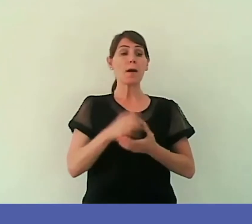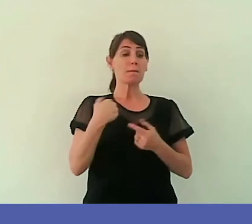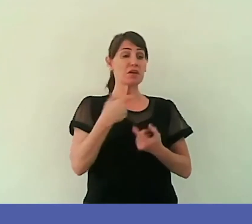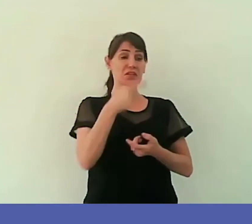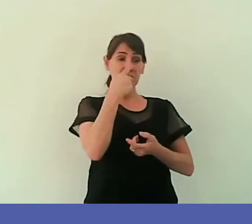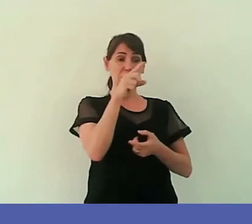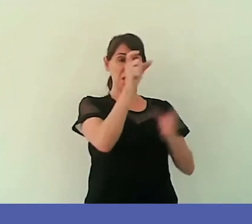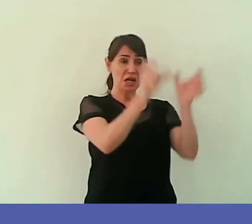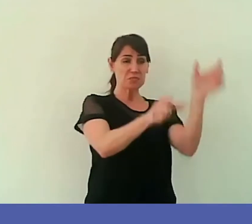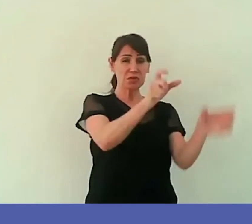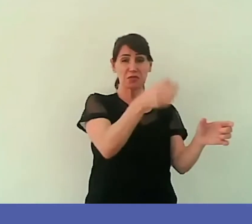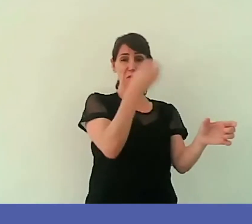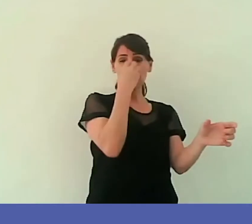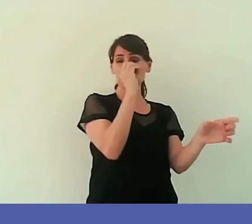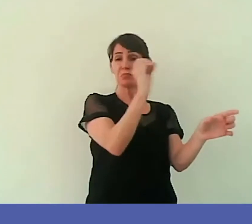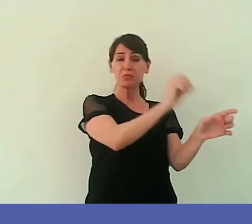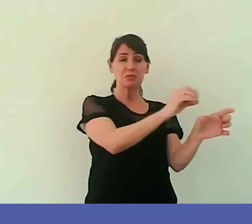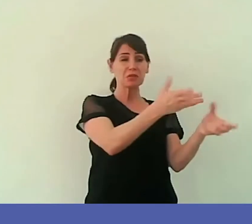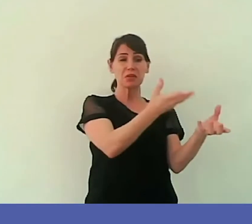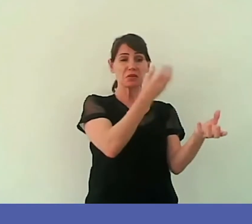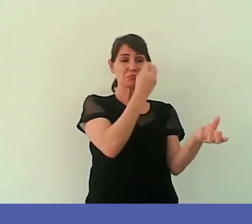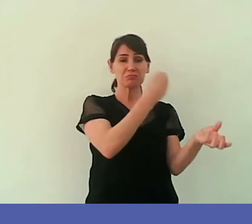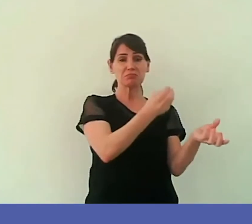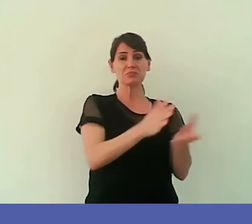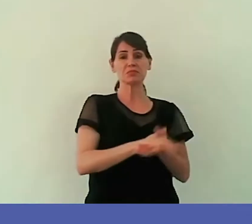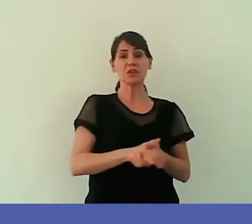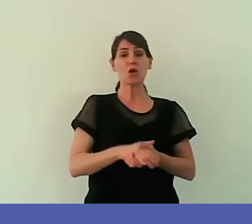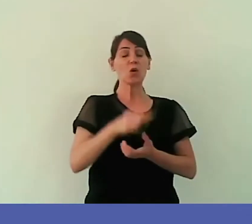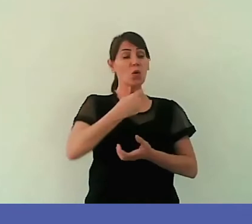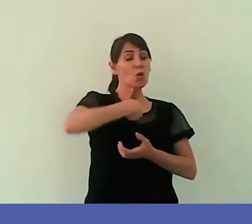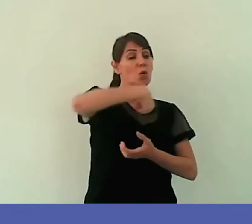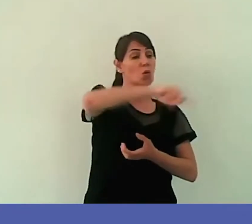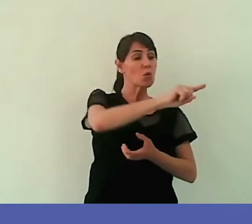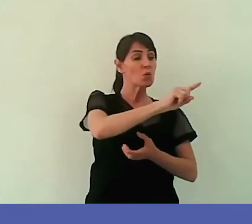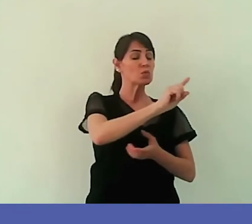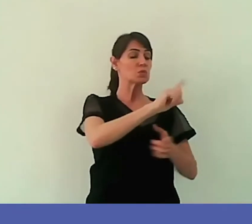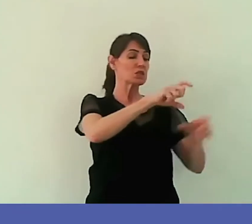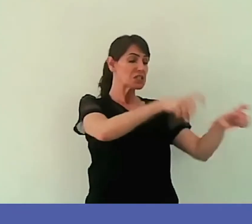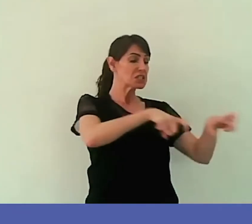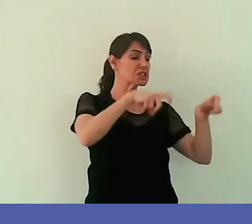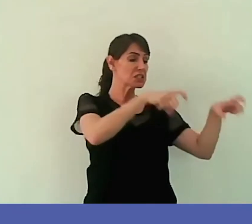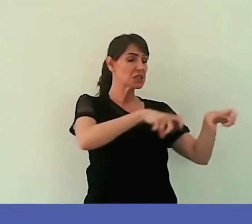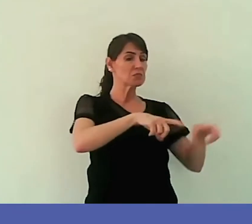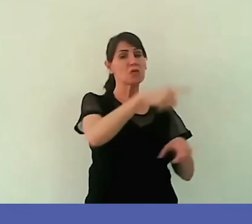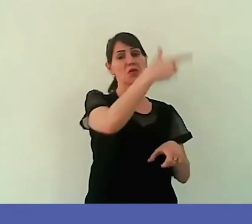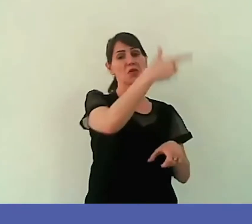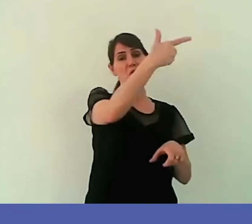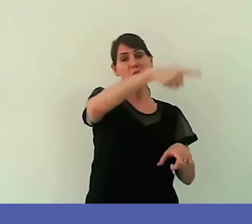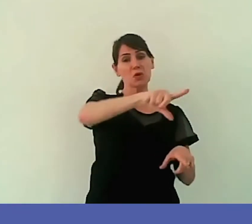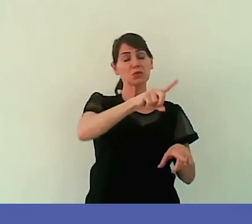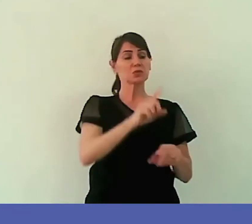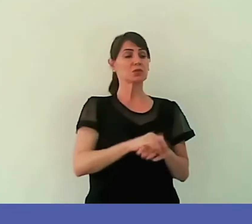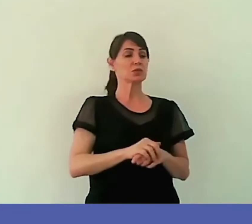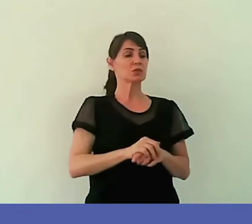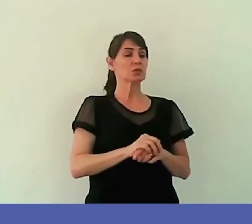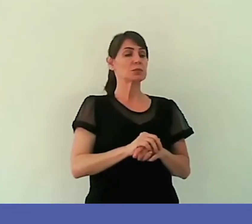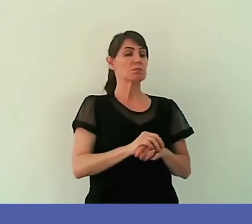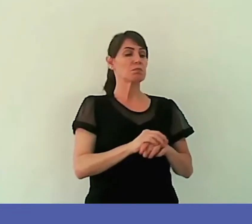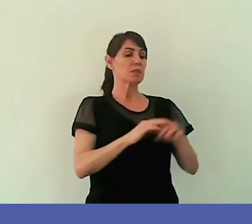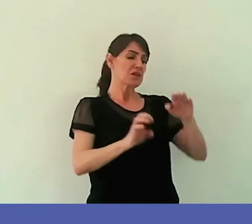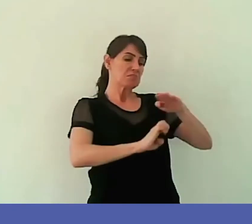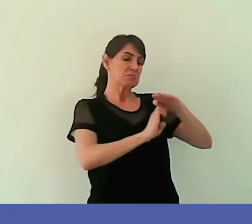se foram, um para o seu campo e outro para o seu